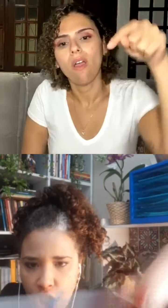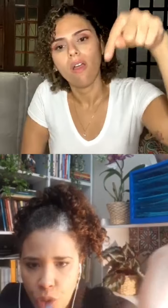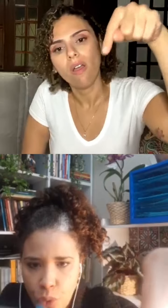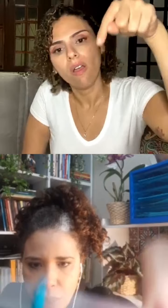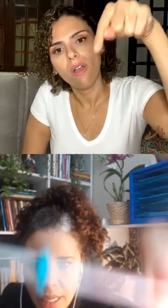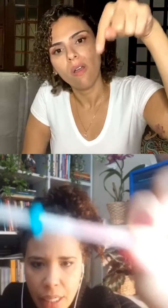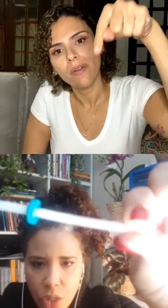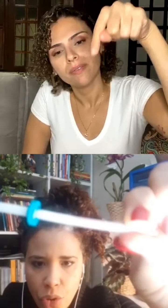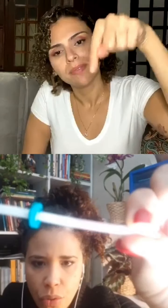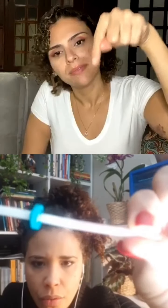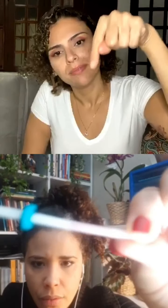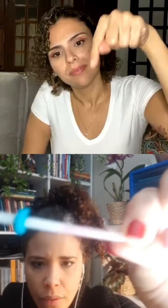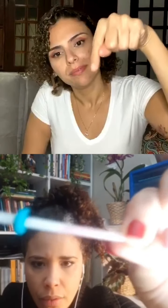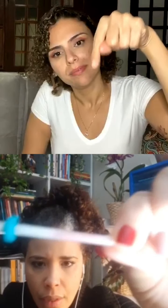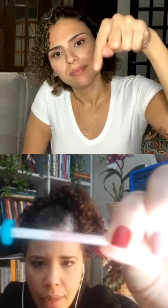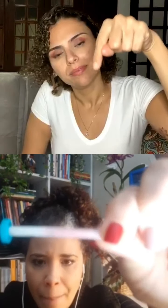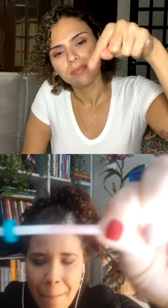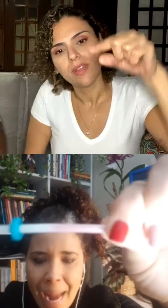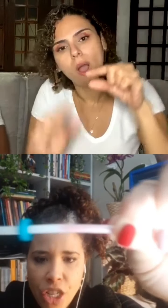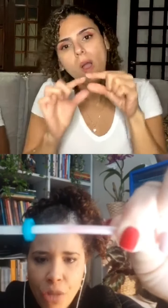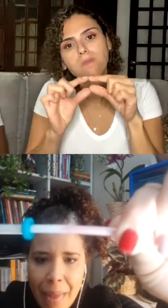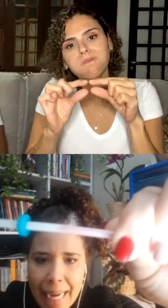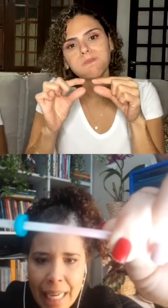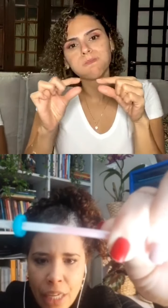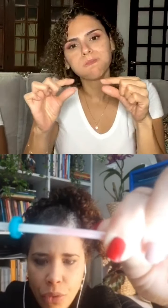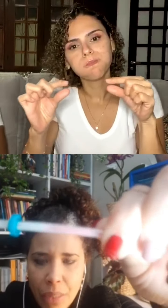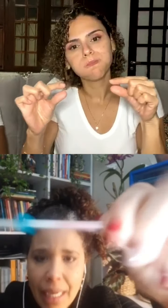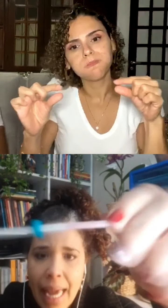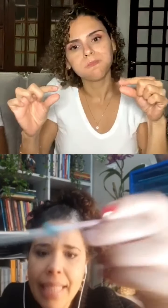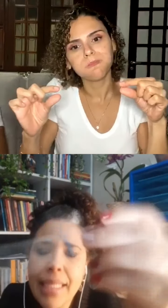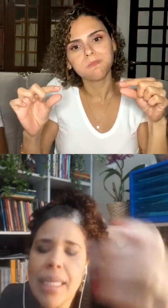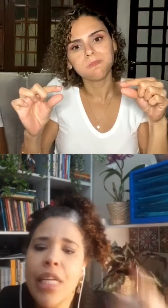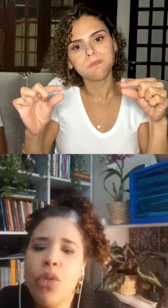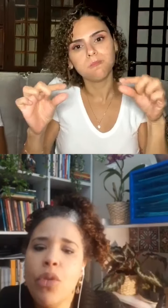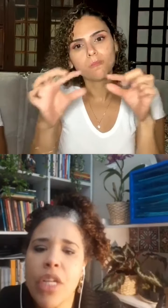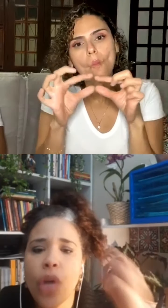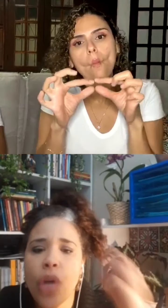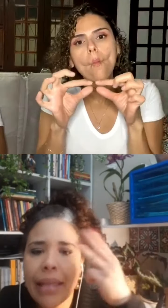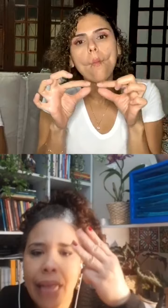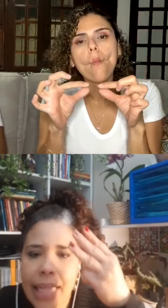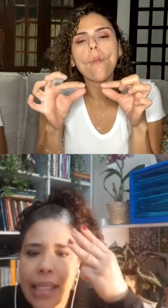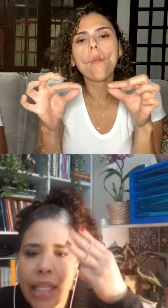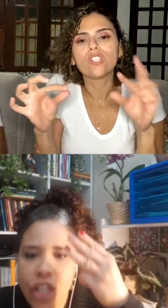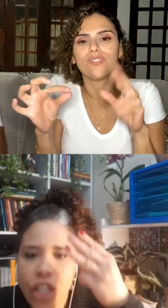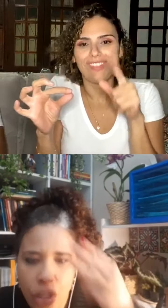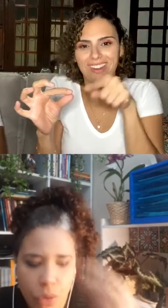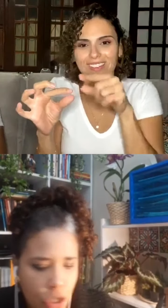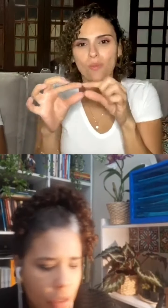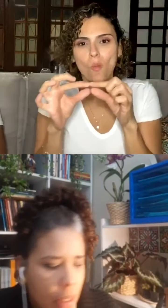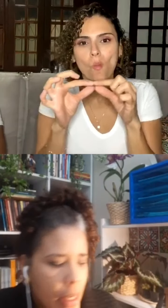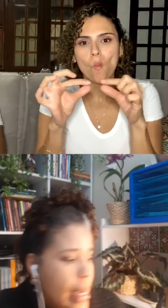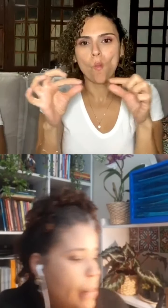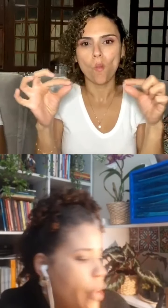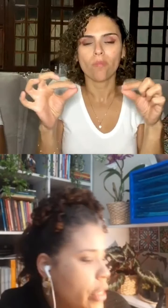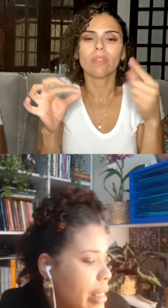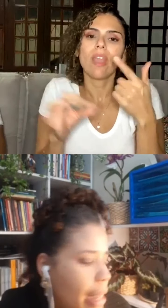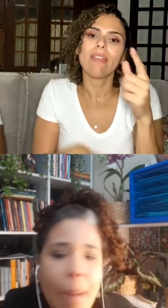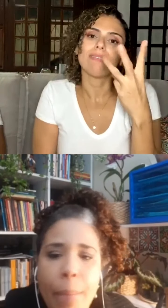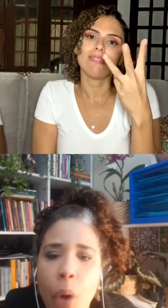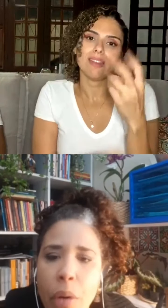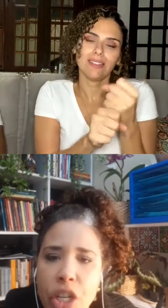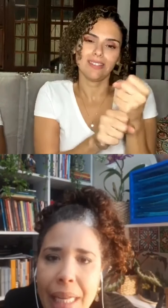fininho do que isso, mais magrinho do que esse e dura só 3 aninhos. Pode ser